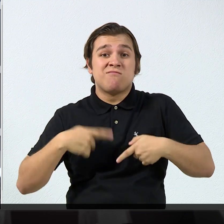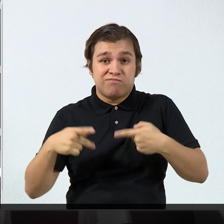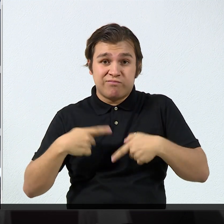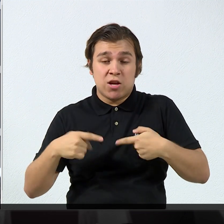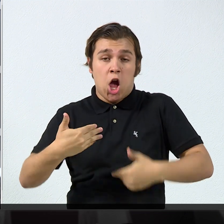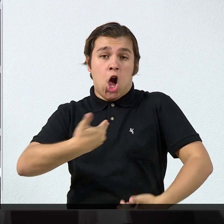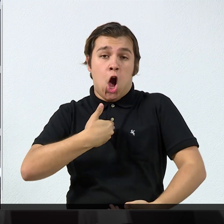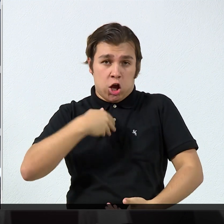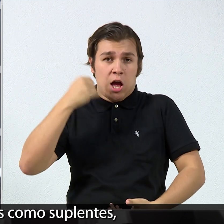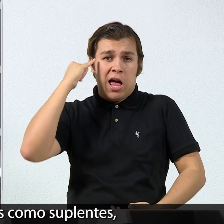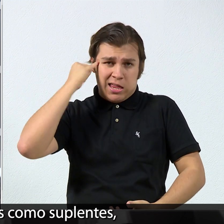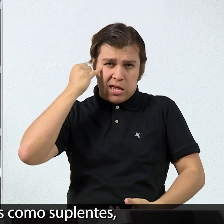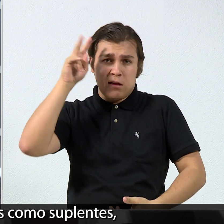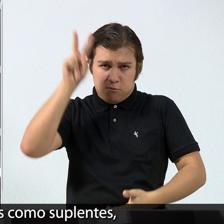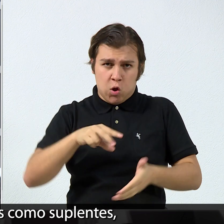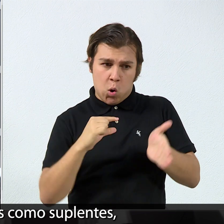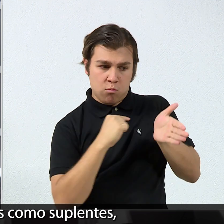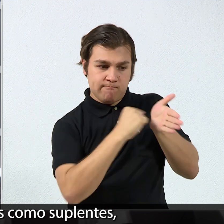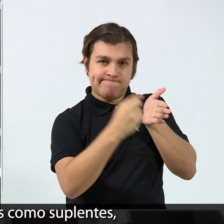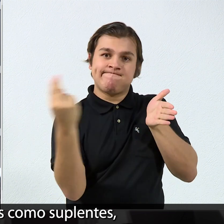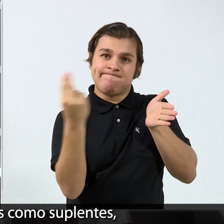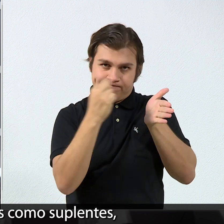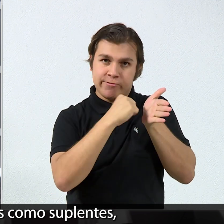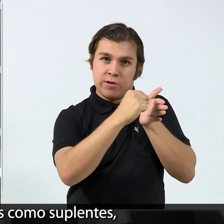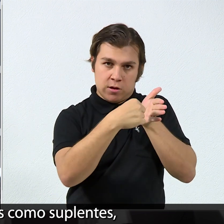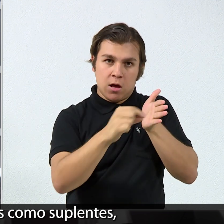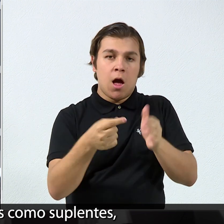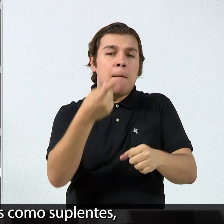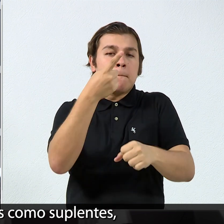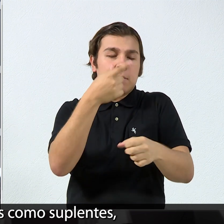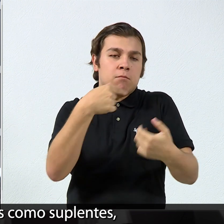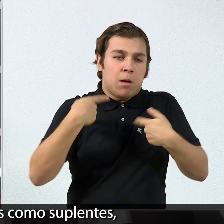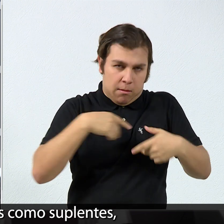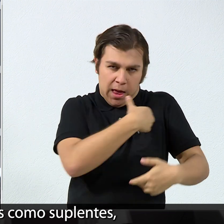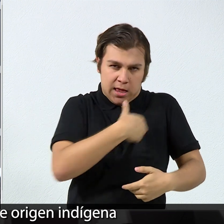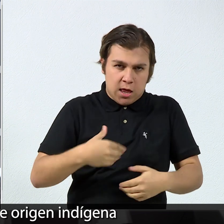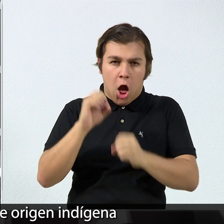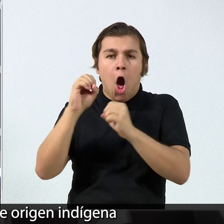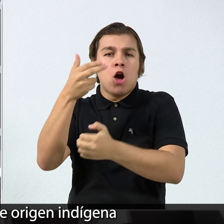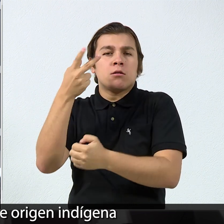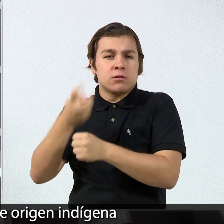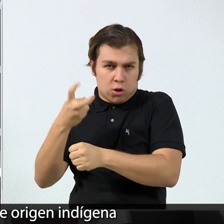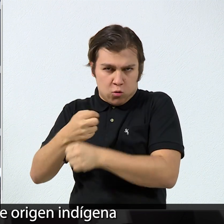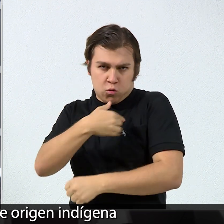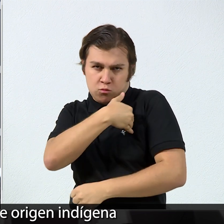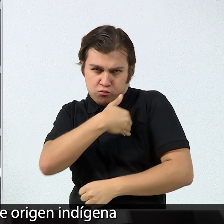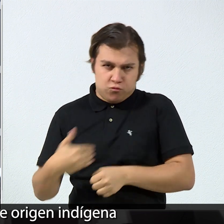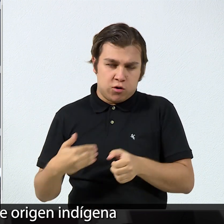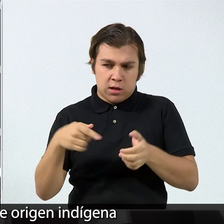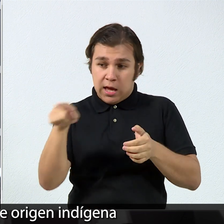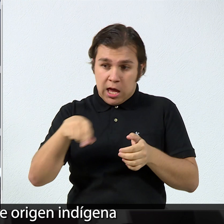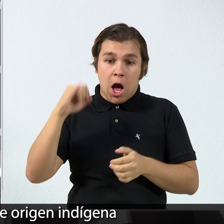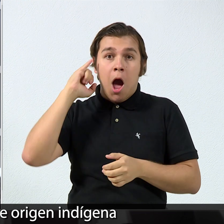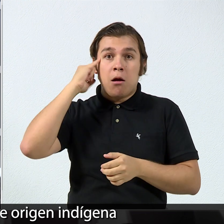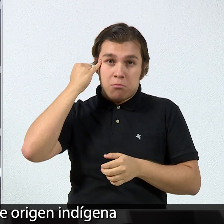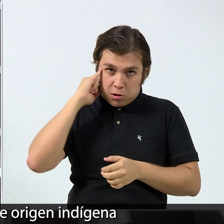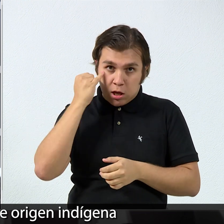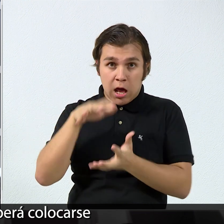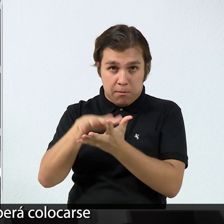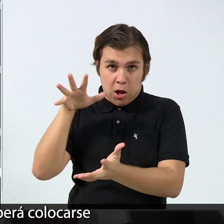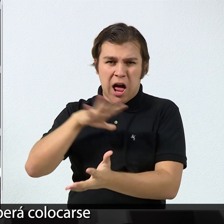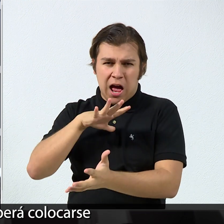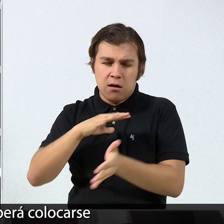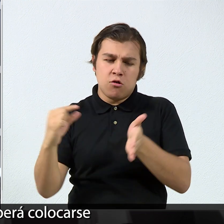como indígenas, tanto propietarias como suplentes, que correspondan a la proporción de la población de origen indígena que tiene el